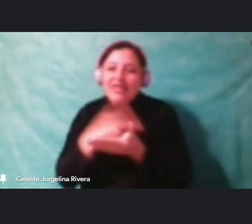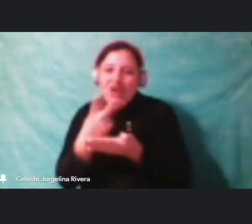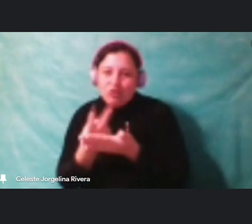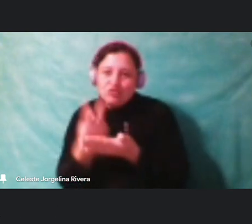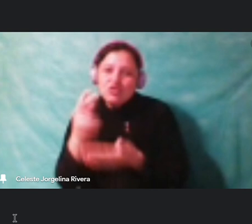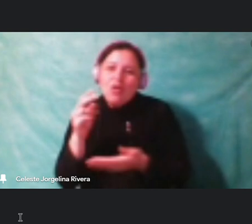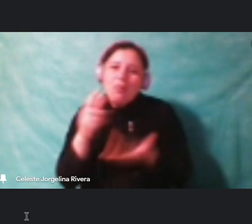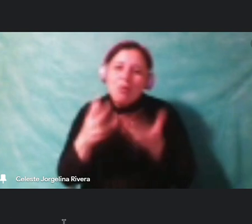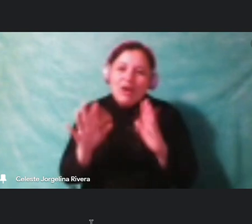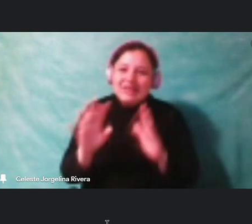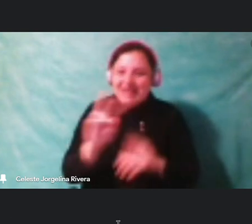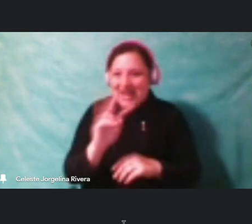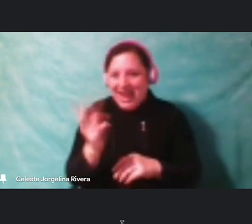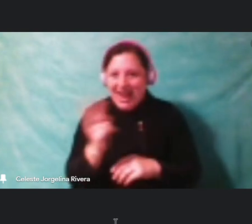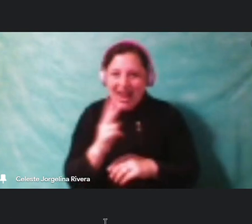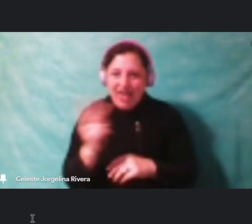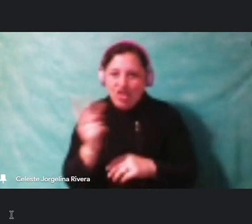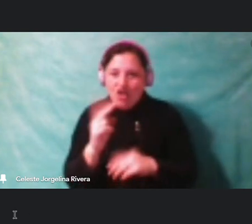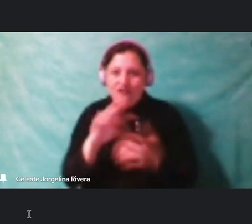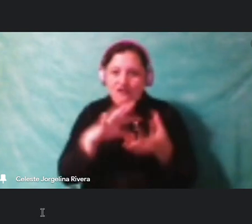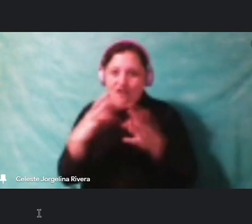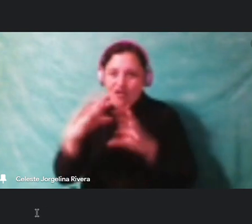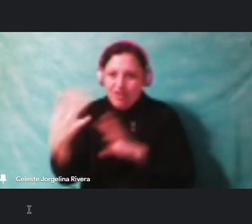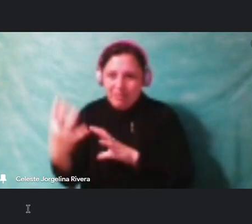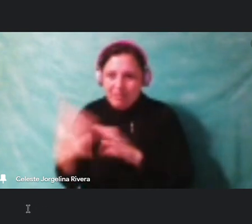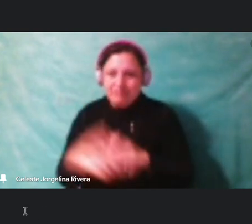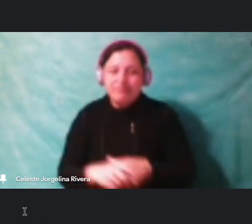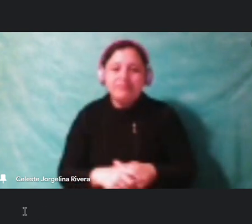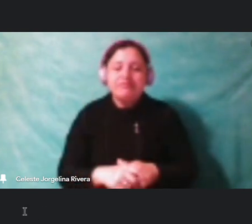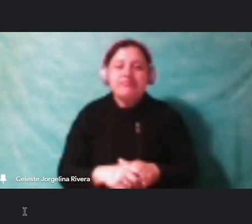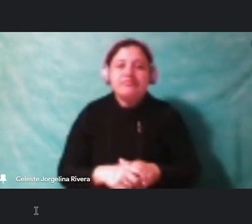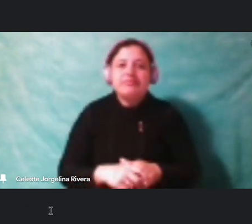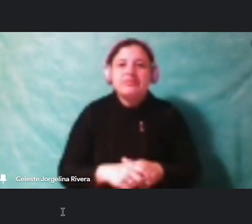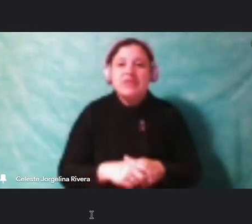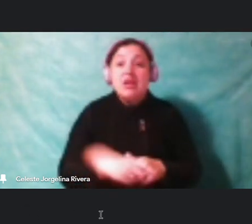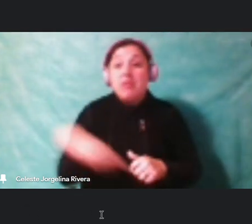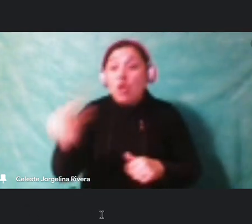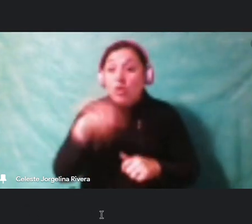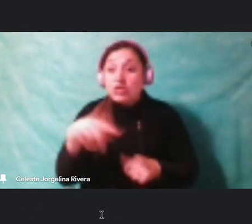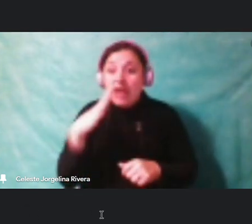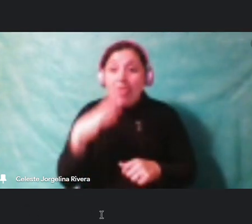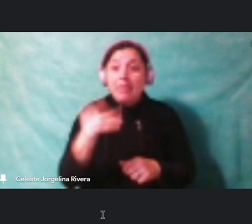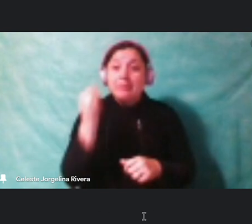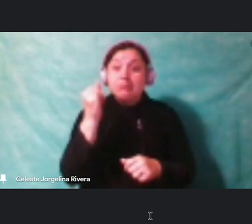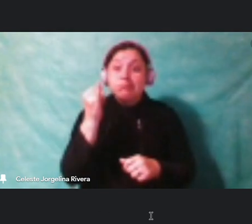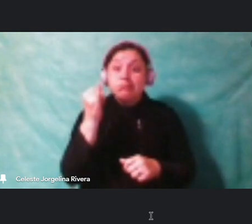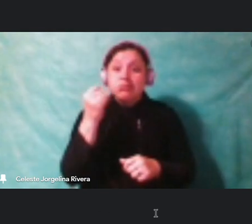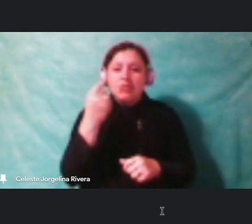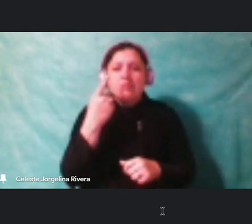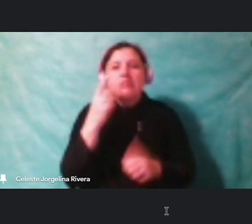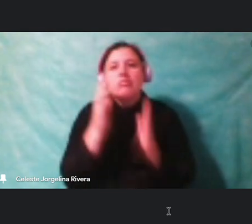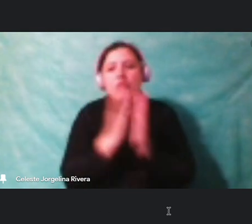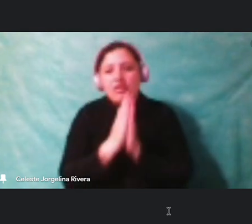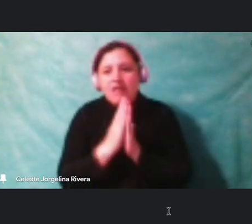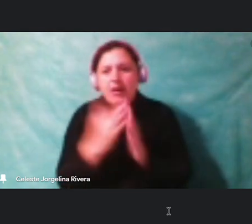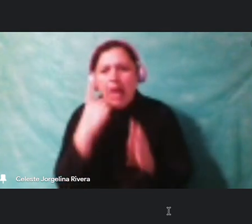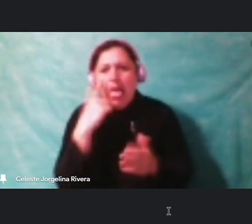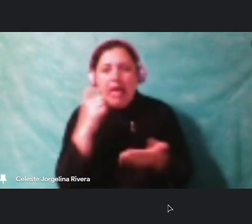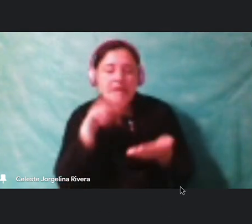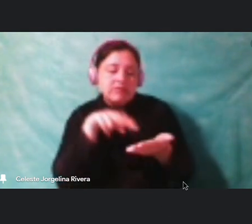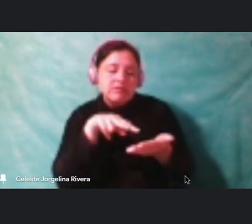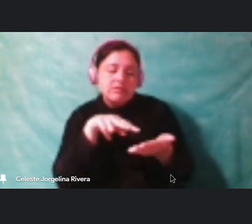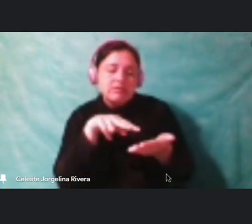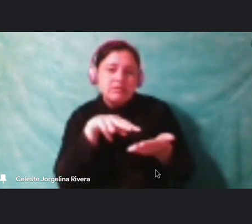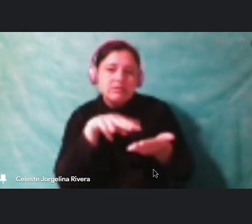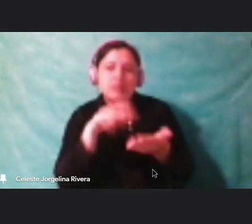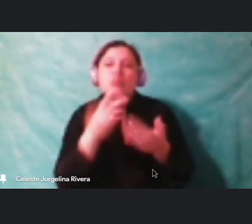de la UNESCO sobre ta, ta, ta, ta, ta, pero tengan en cuenta que podría ser de otra manera,